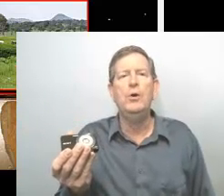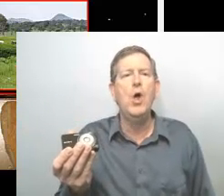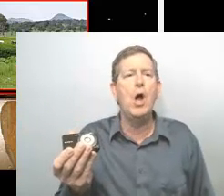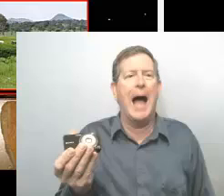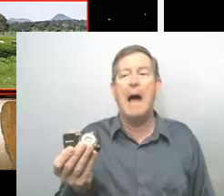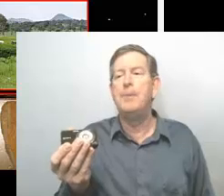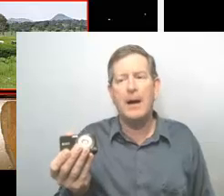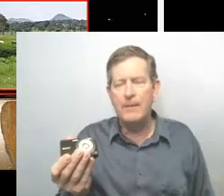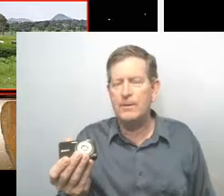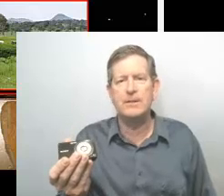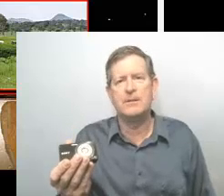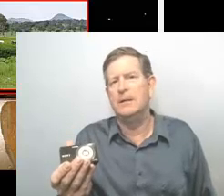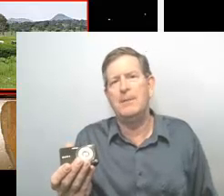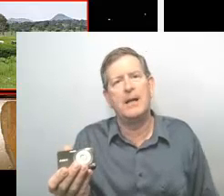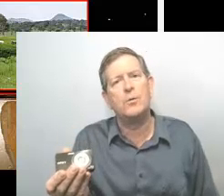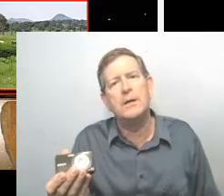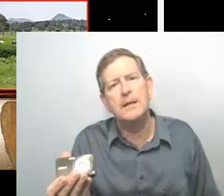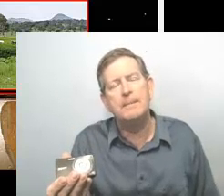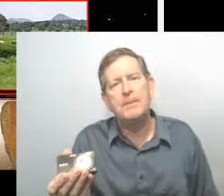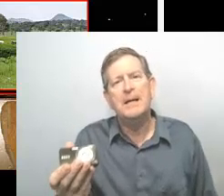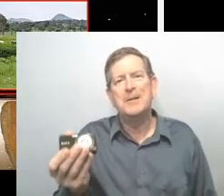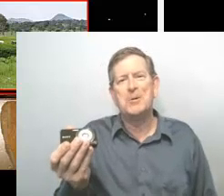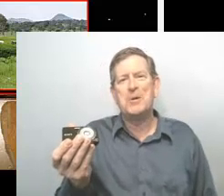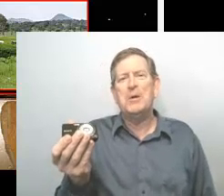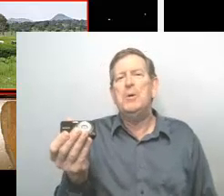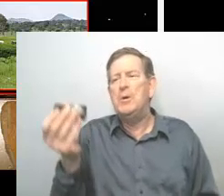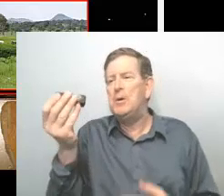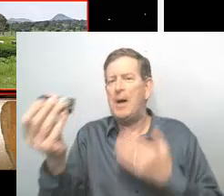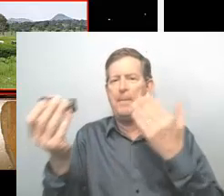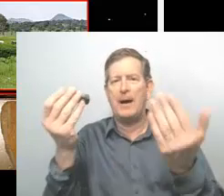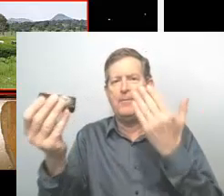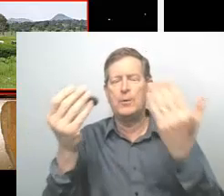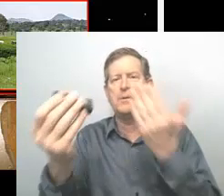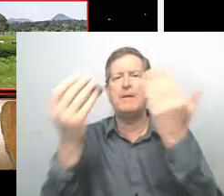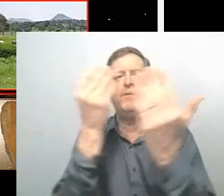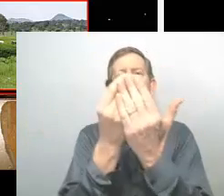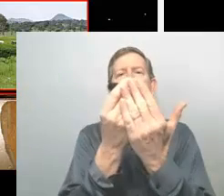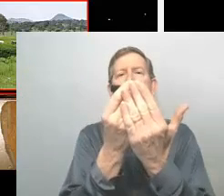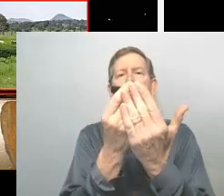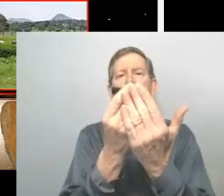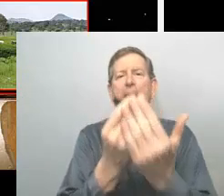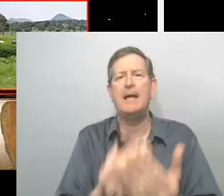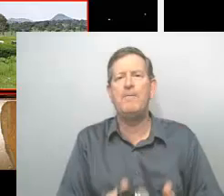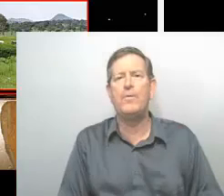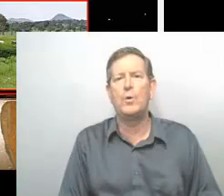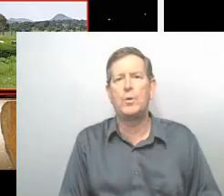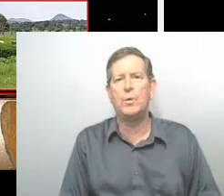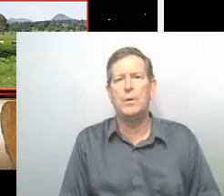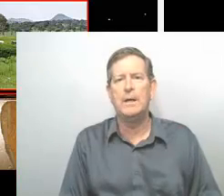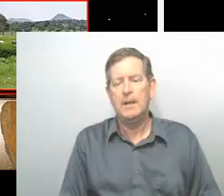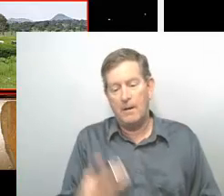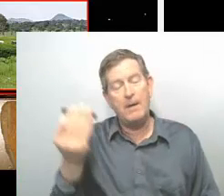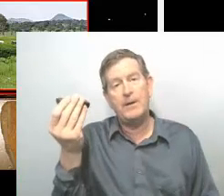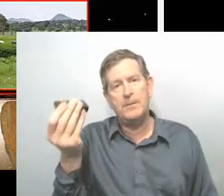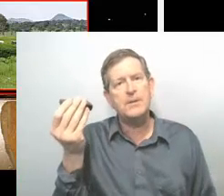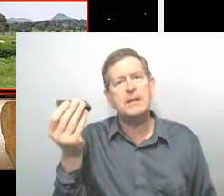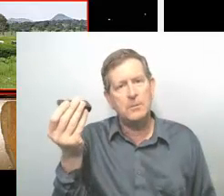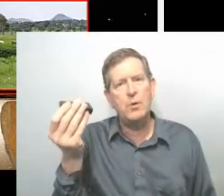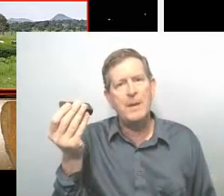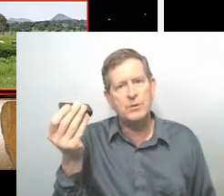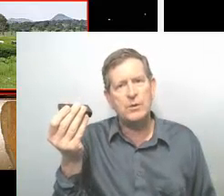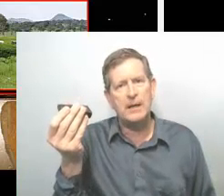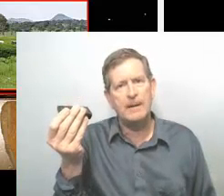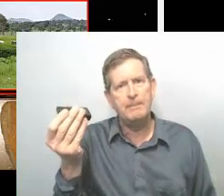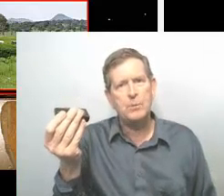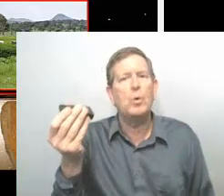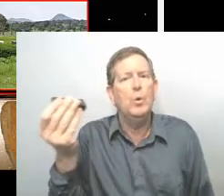photo. Le appareil, c'est maladroit, hein. Donc, le appareil photo, ça fait l'appareil photo. Effectivement, c'est un